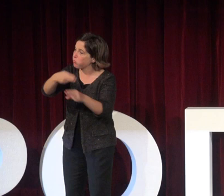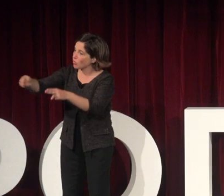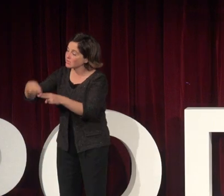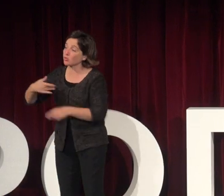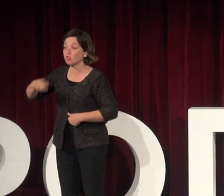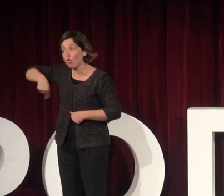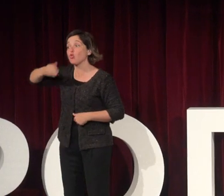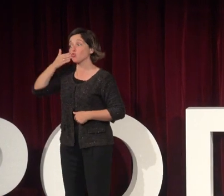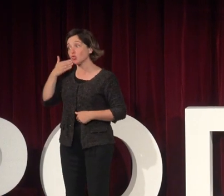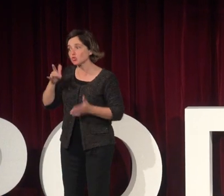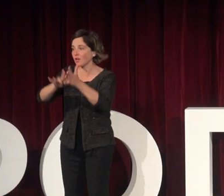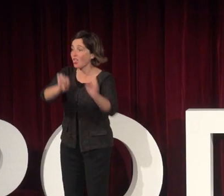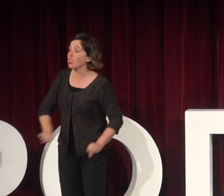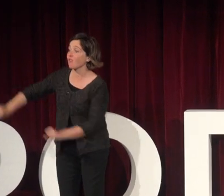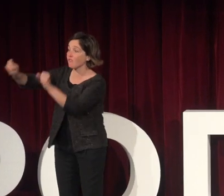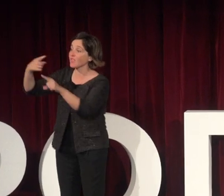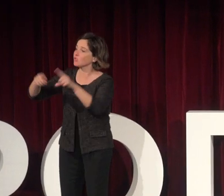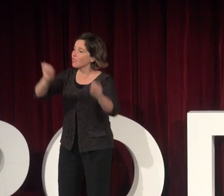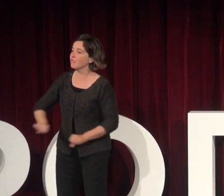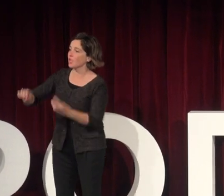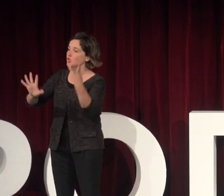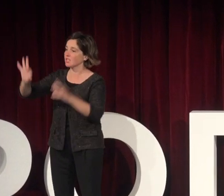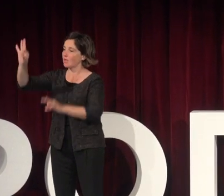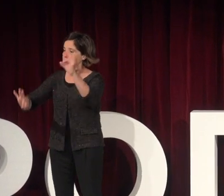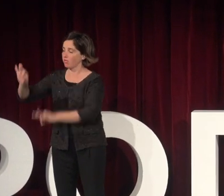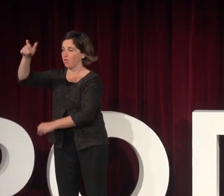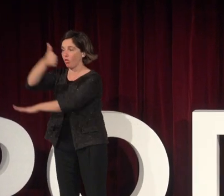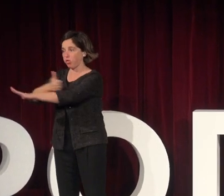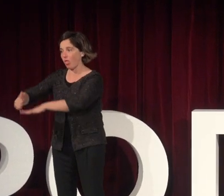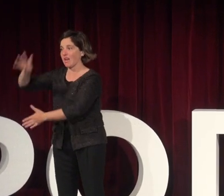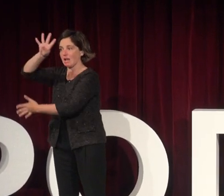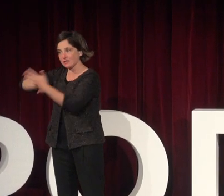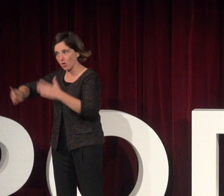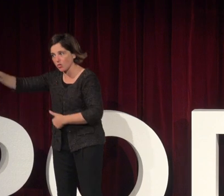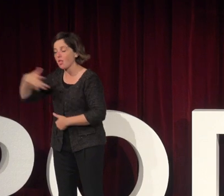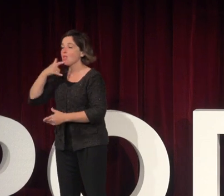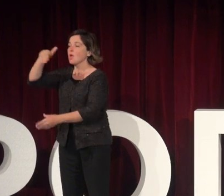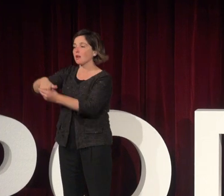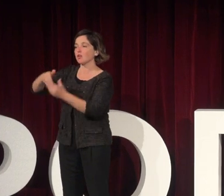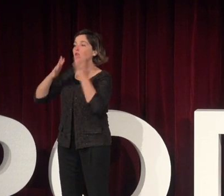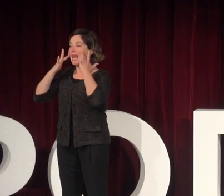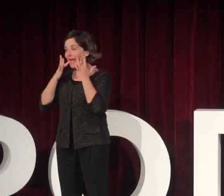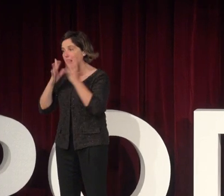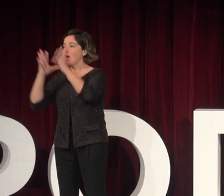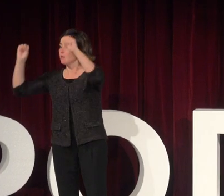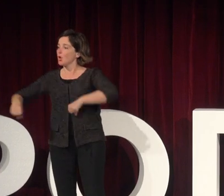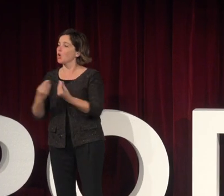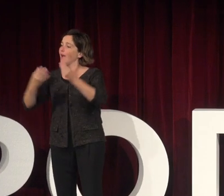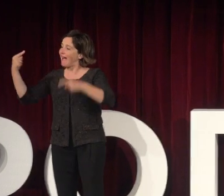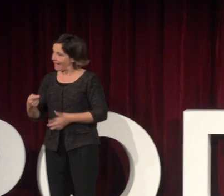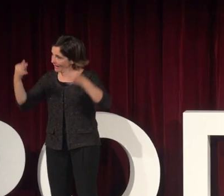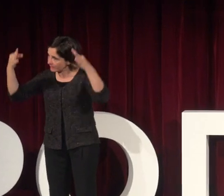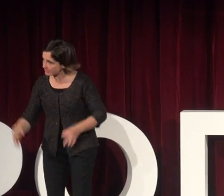estamos orgullosos de defender lo que defiende el 80% de la ciudadanía en Cataluña. Un referéndum legal, pactado y con